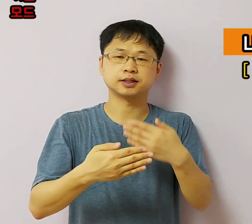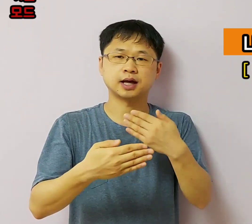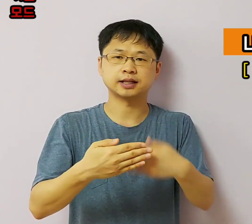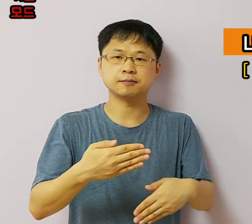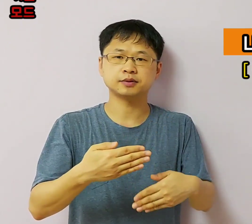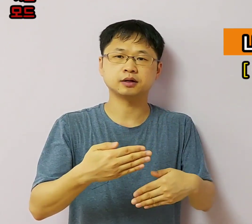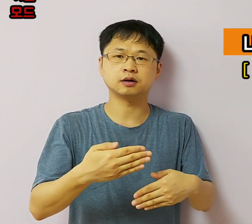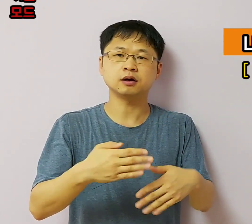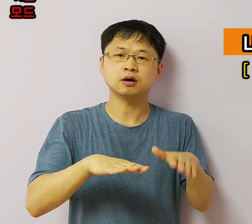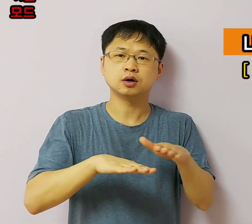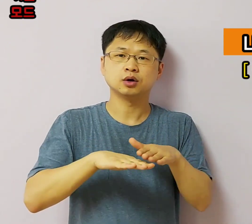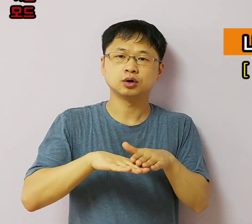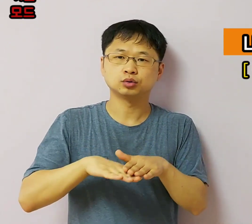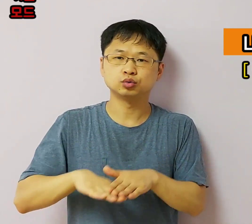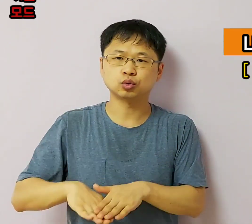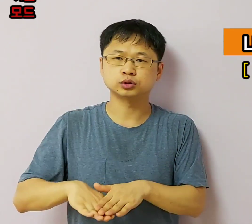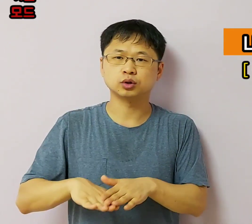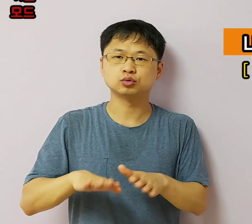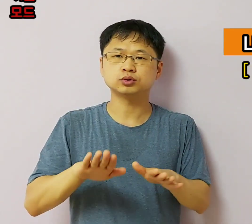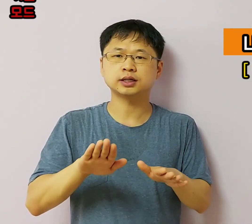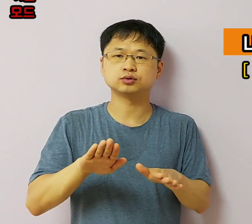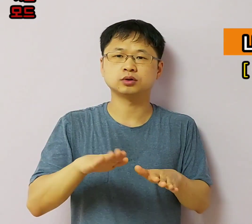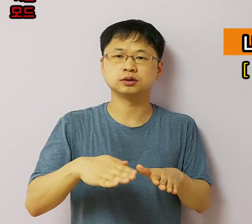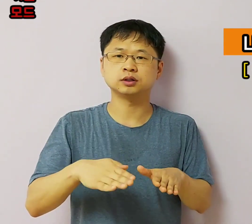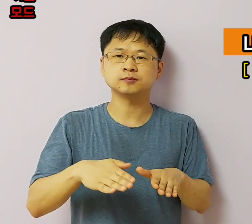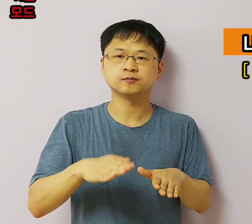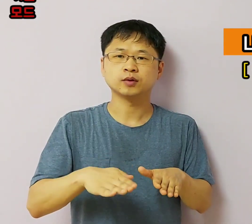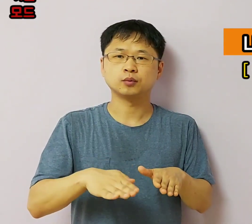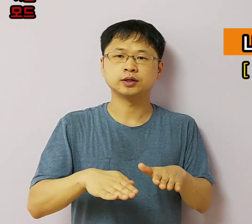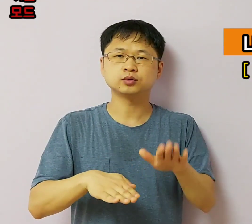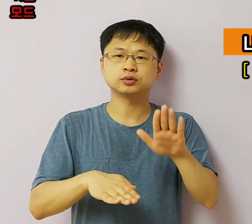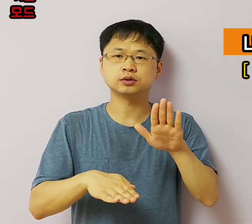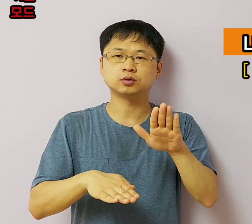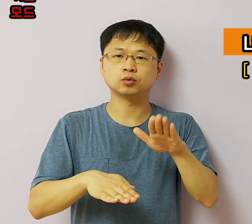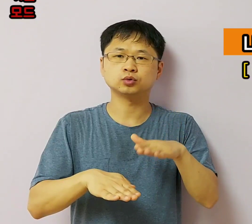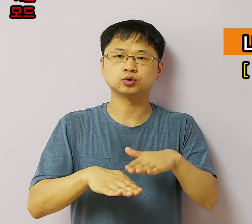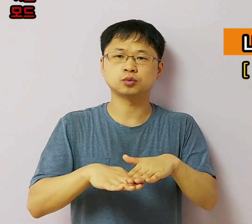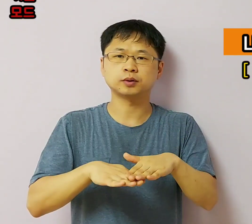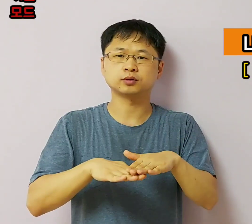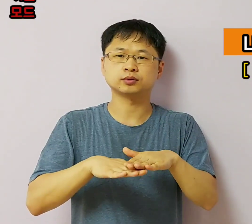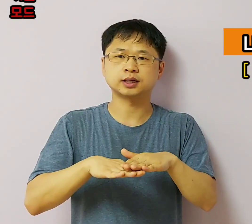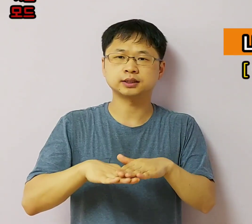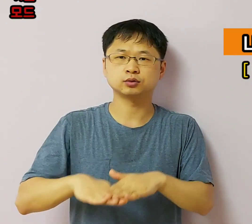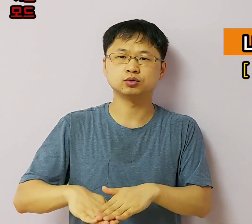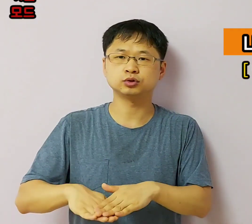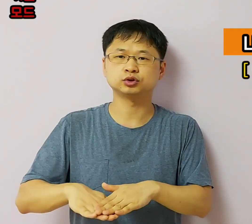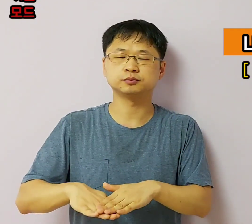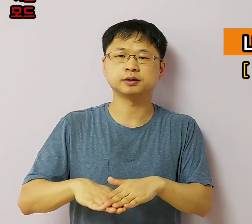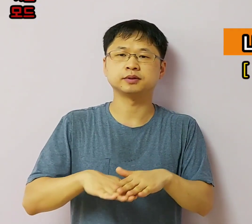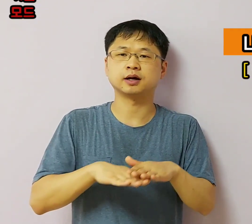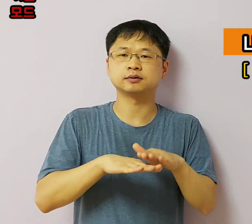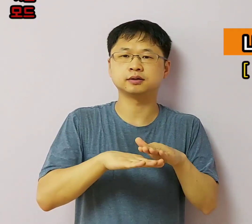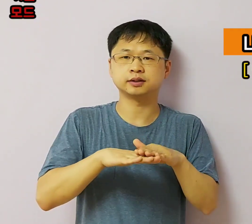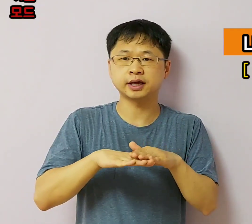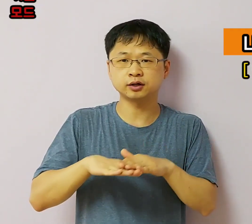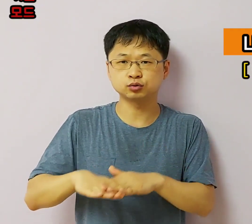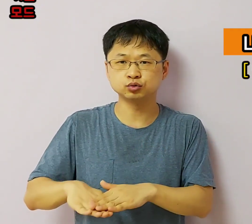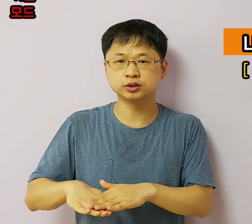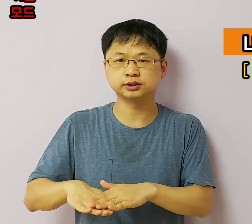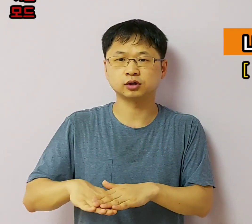됩니다. 남겨 두고서 두다는 손은 왼손등을 오른손 손바닥으로 살짝 눌러주시면 됩니다. 내려두는